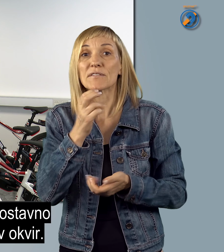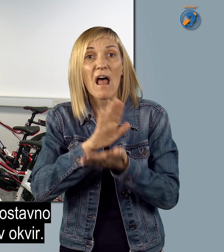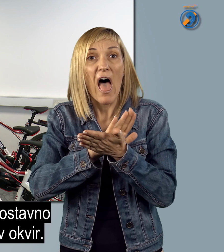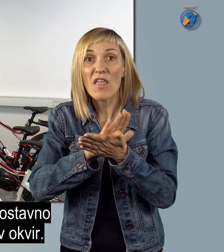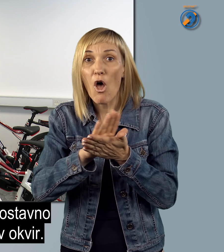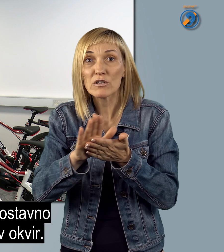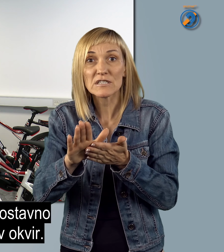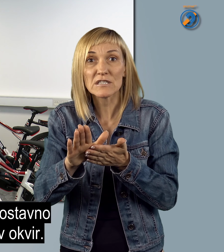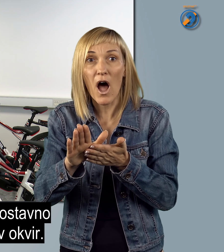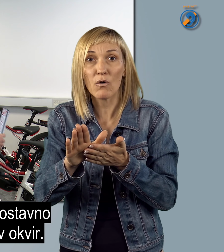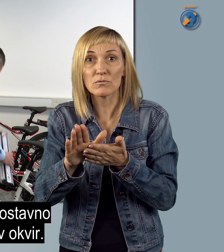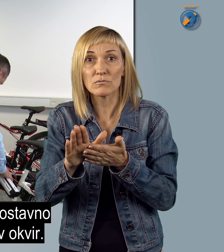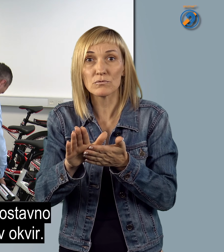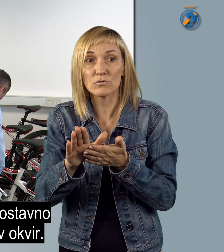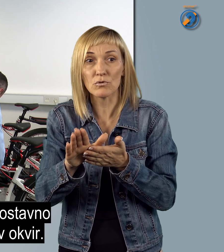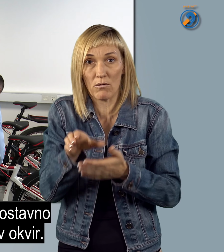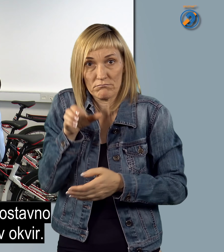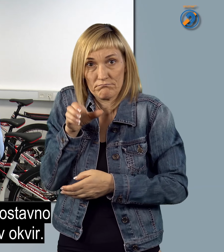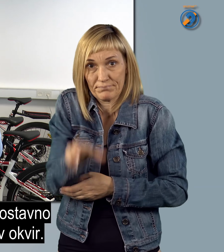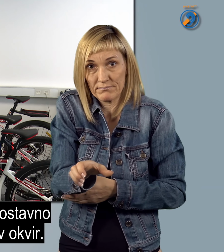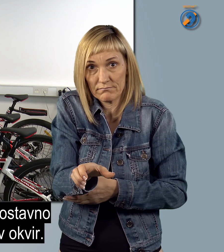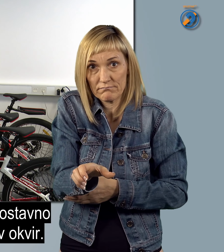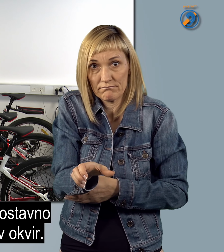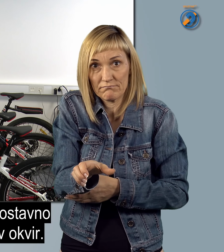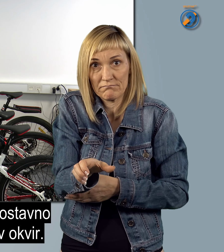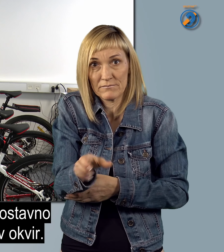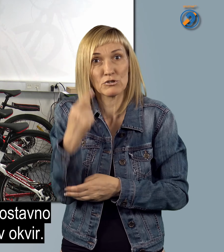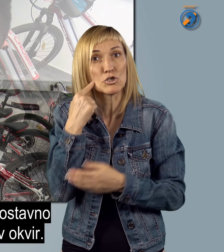Baterijo enostavno vstavimo v okvir,